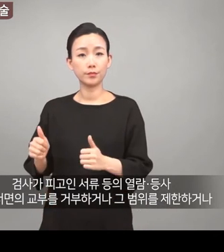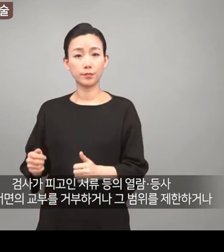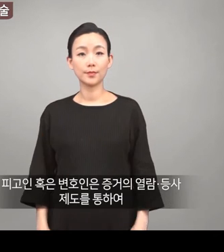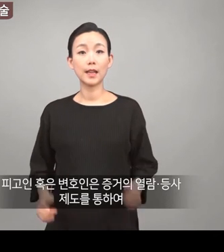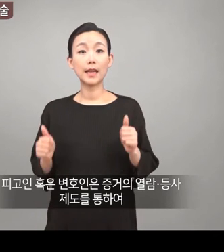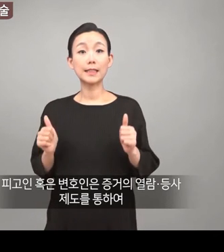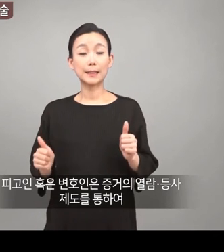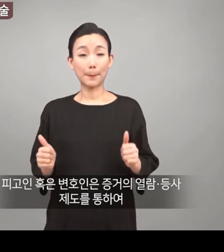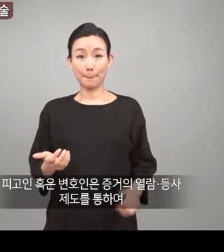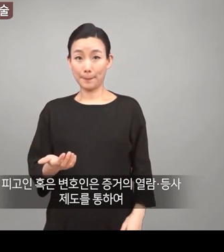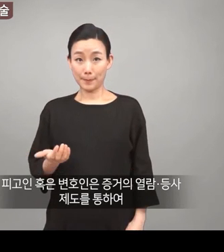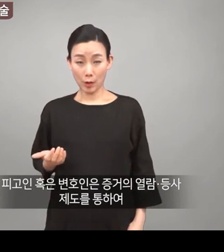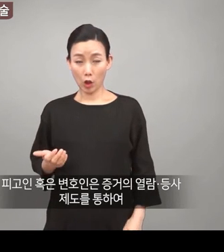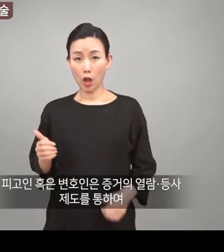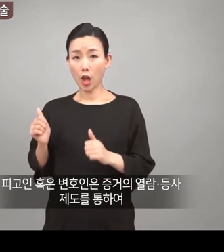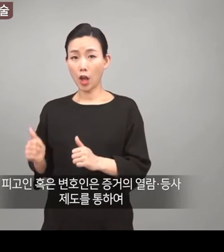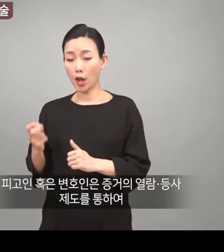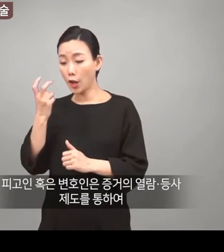그 다음 문장.